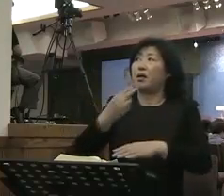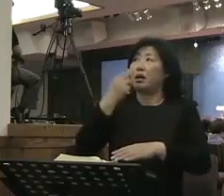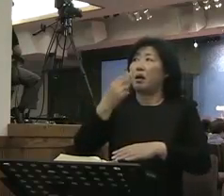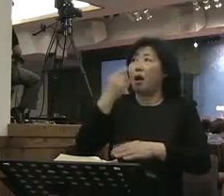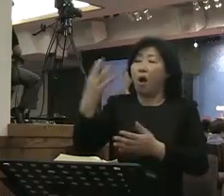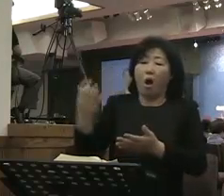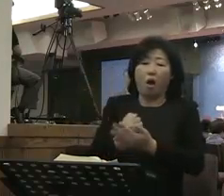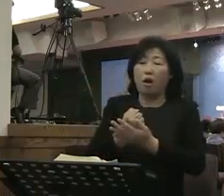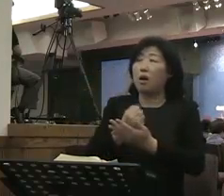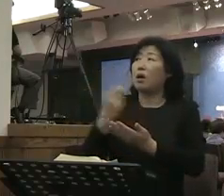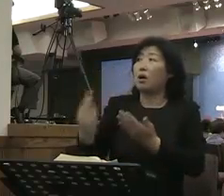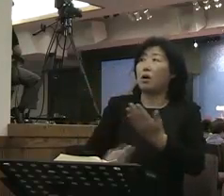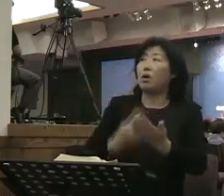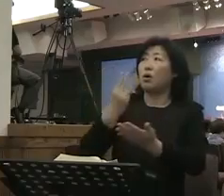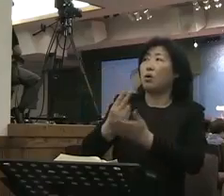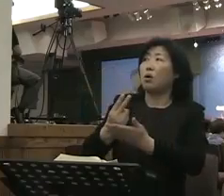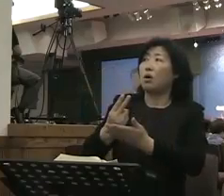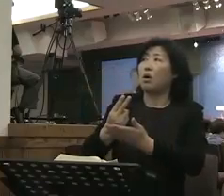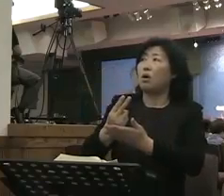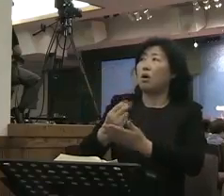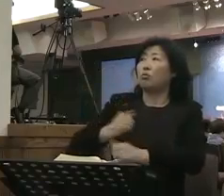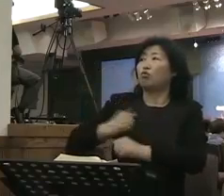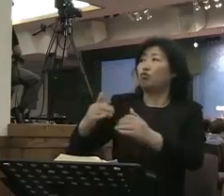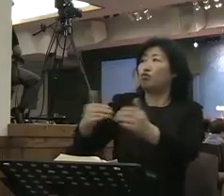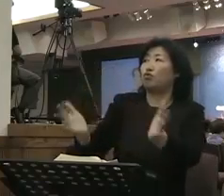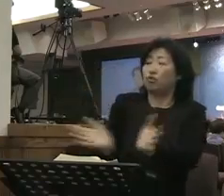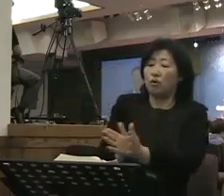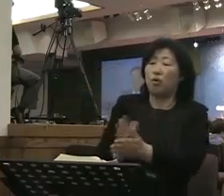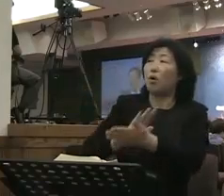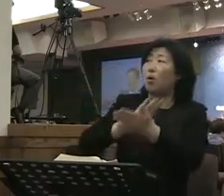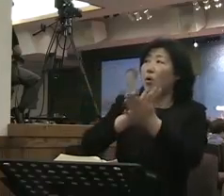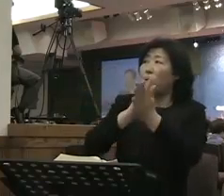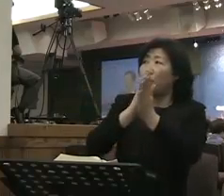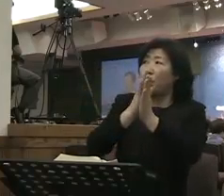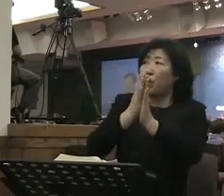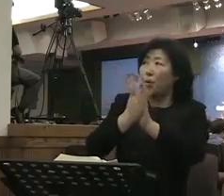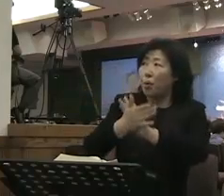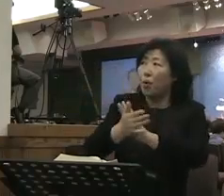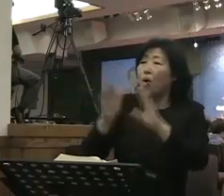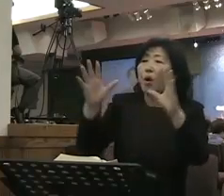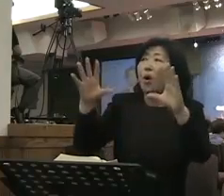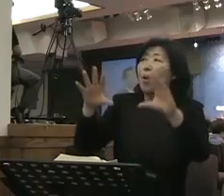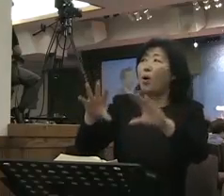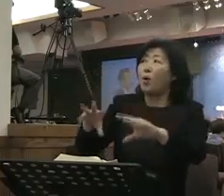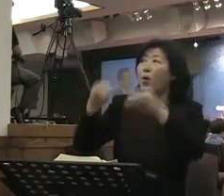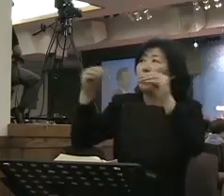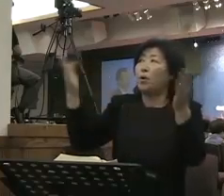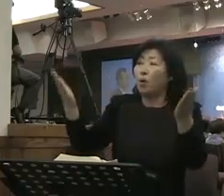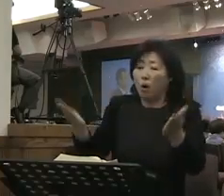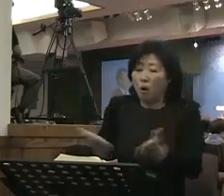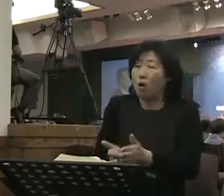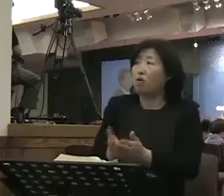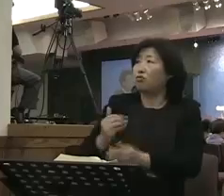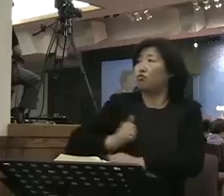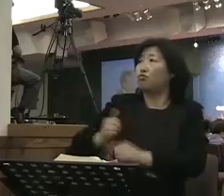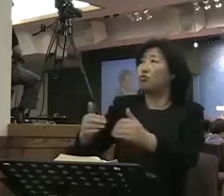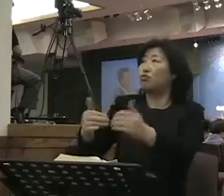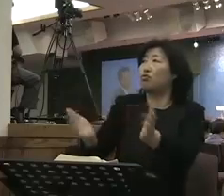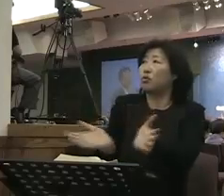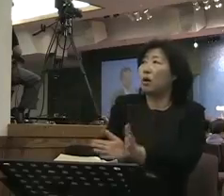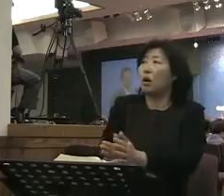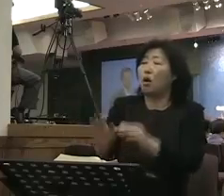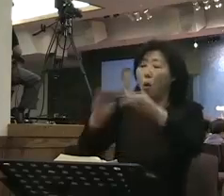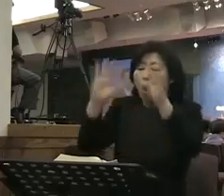되고 여호와의 군대로 변하기 시작합니다. 말랐던 골짜기는 이제 그 군대로서 완전히